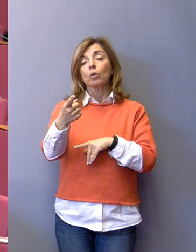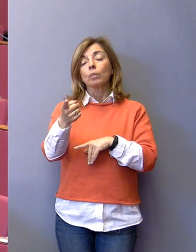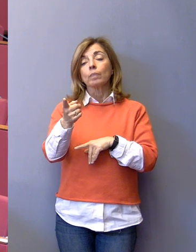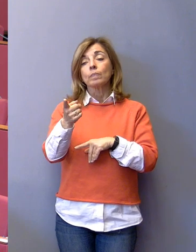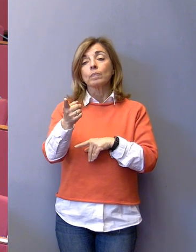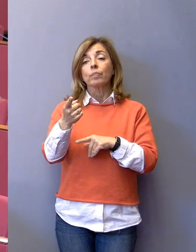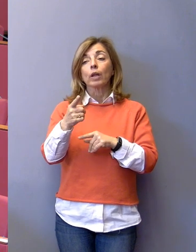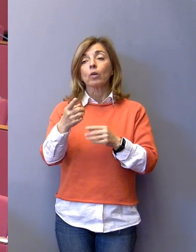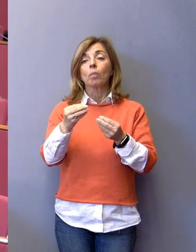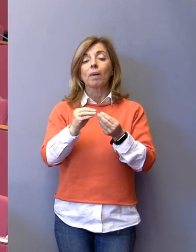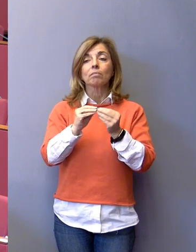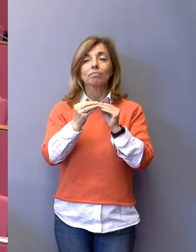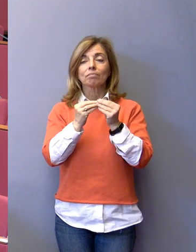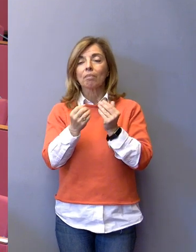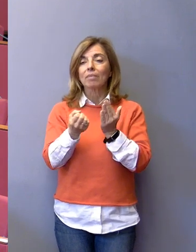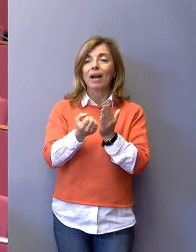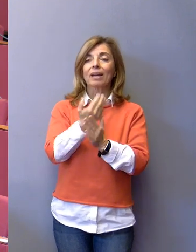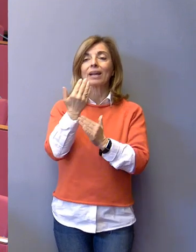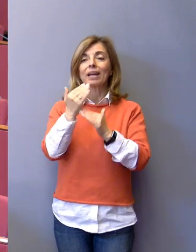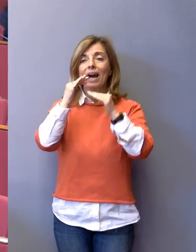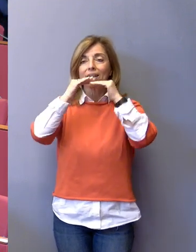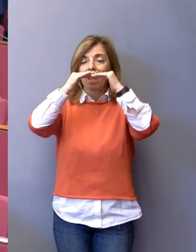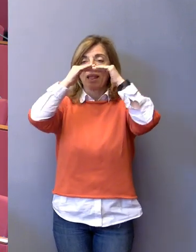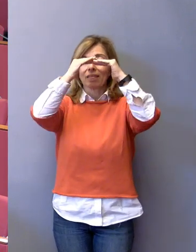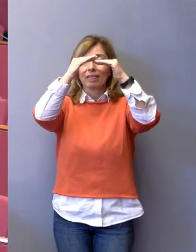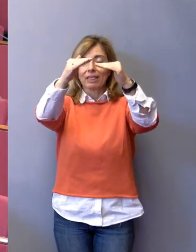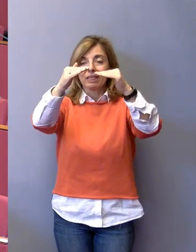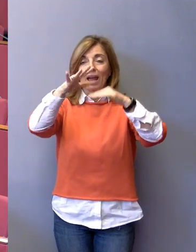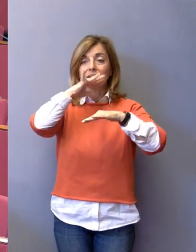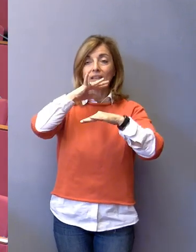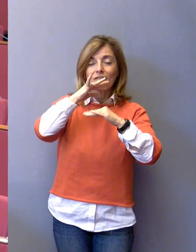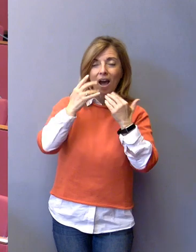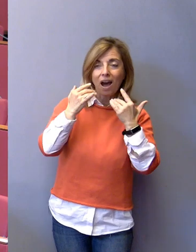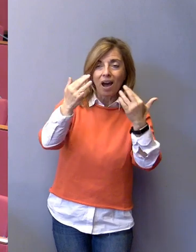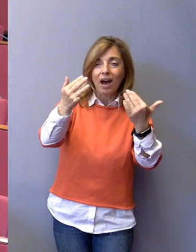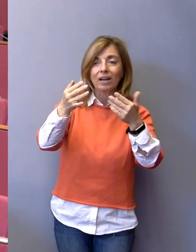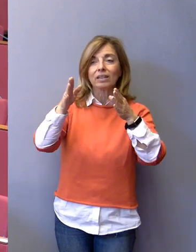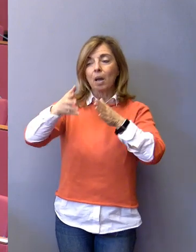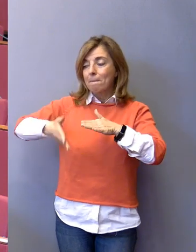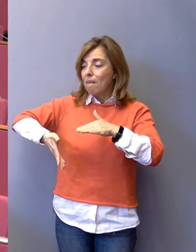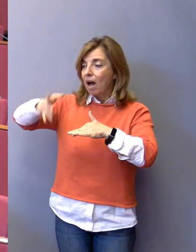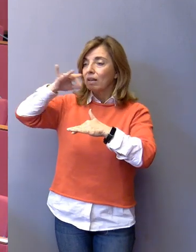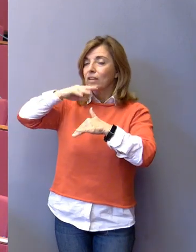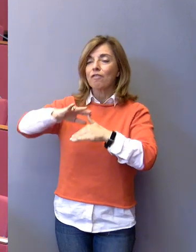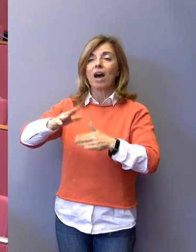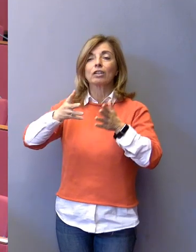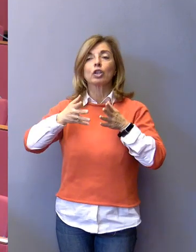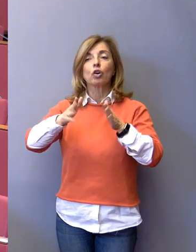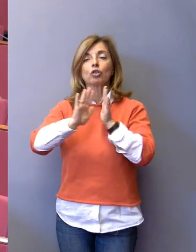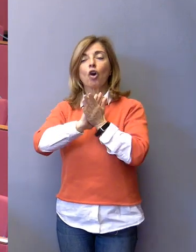la realizzazione di tetti Verdi pareti verdi corridoi ecologici il 26 aprile del